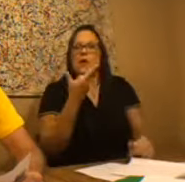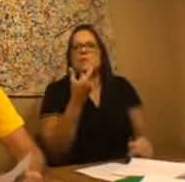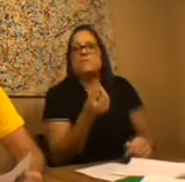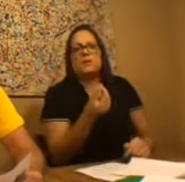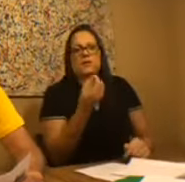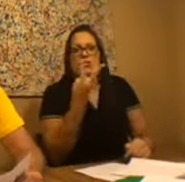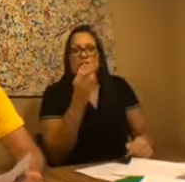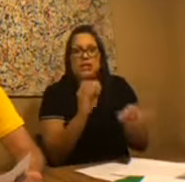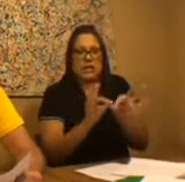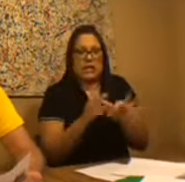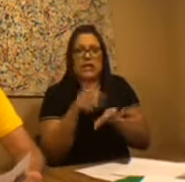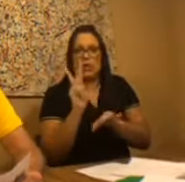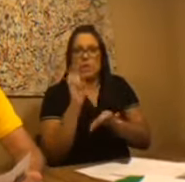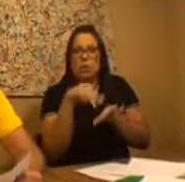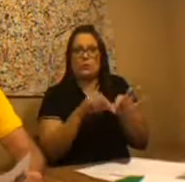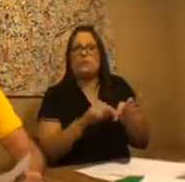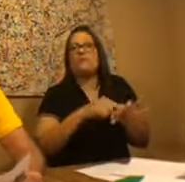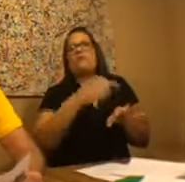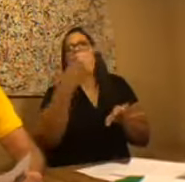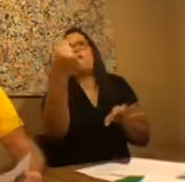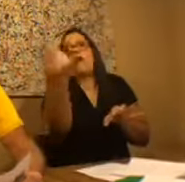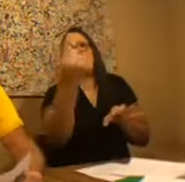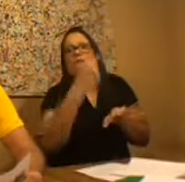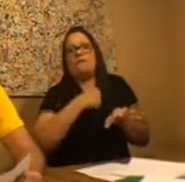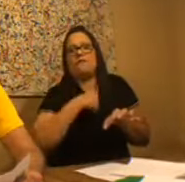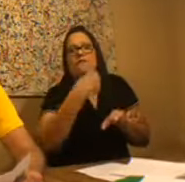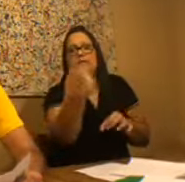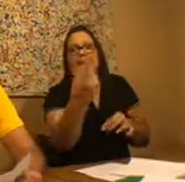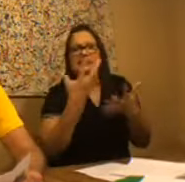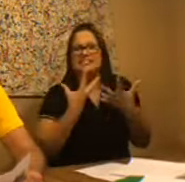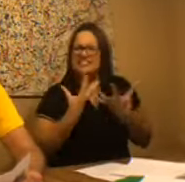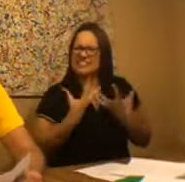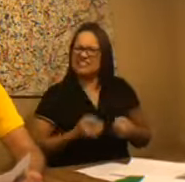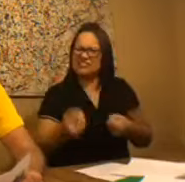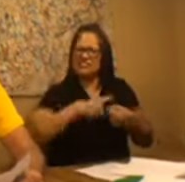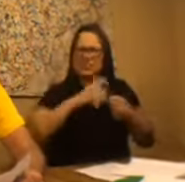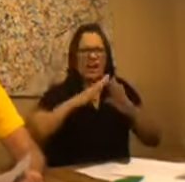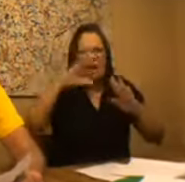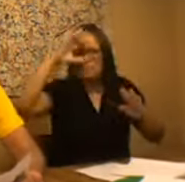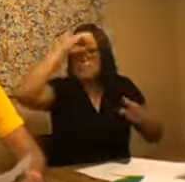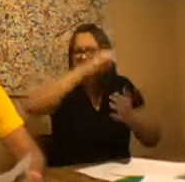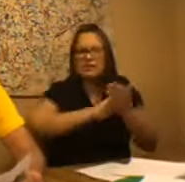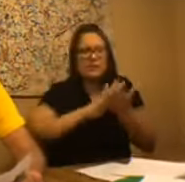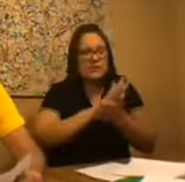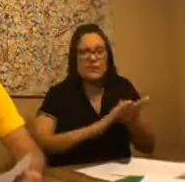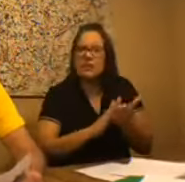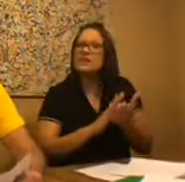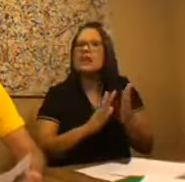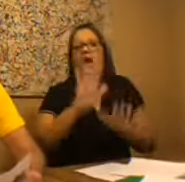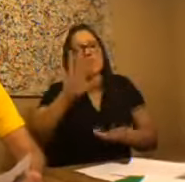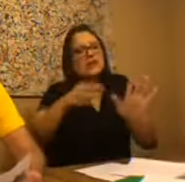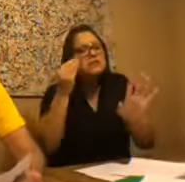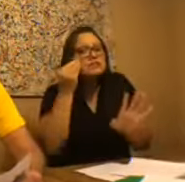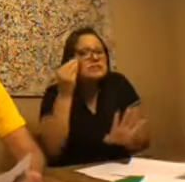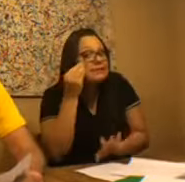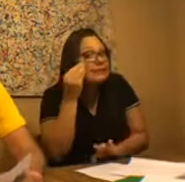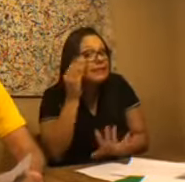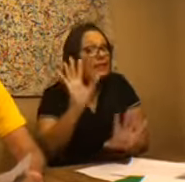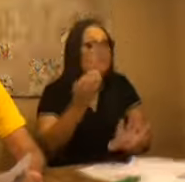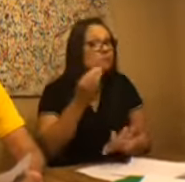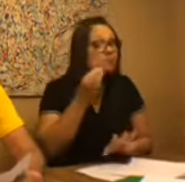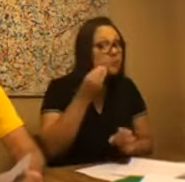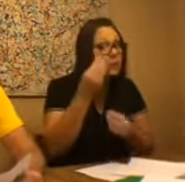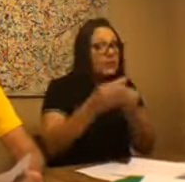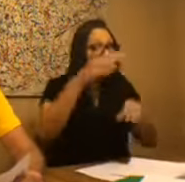30 quilômetros já chega cansado volta cansada pra cá aprendi nada a ver se é possível levar esses ingleses